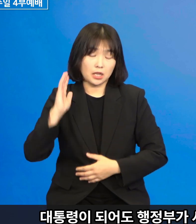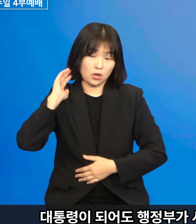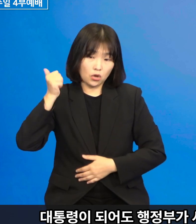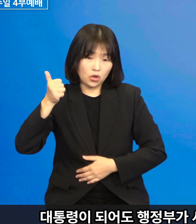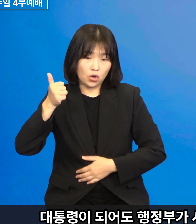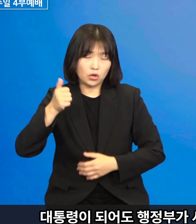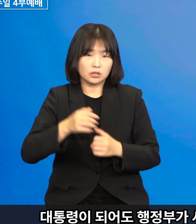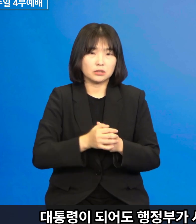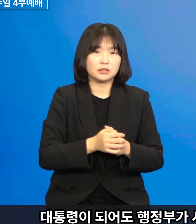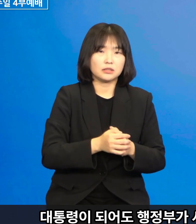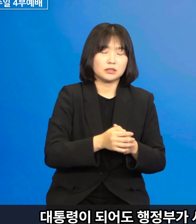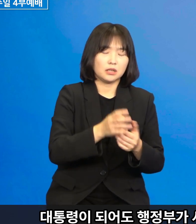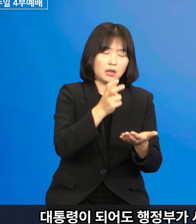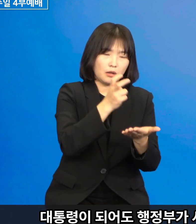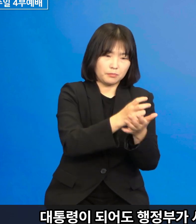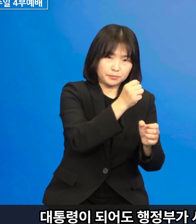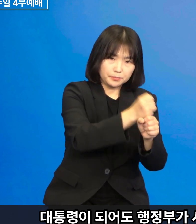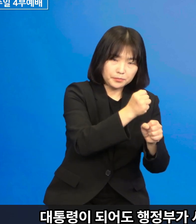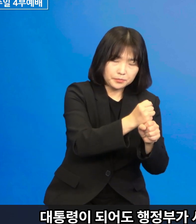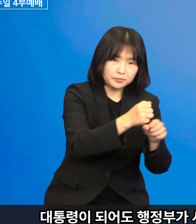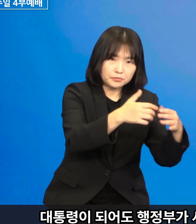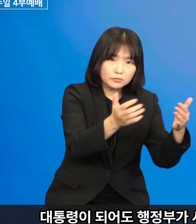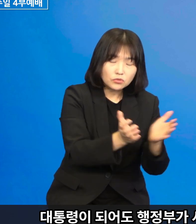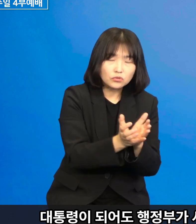입법을 건드릴 수가 없게끔.